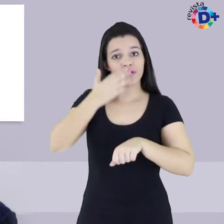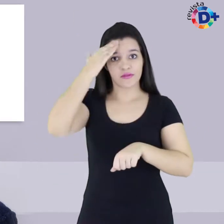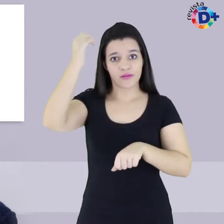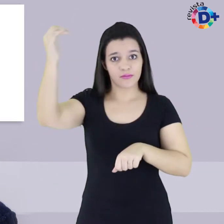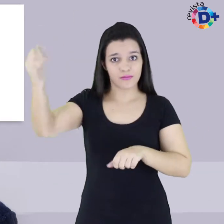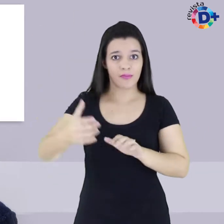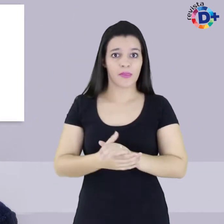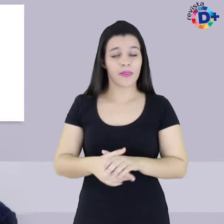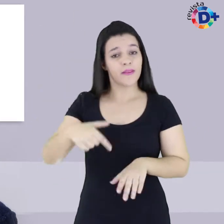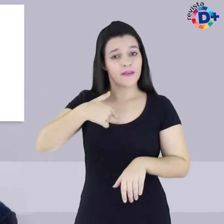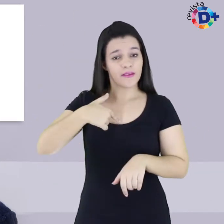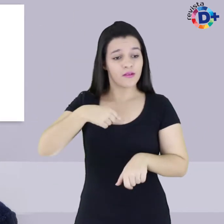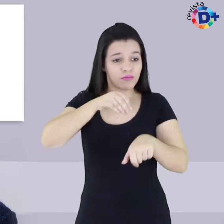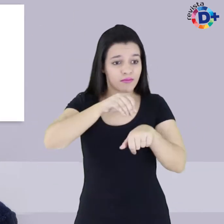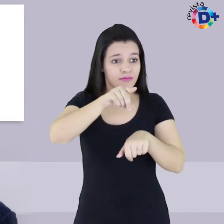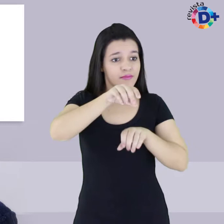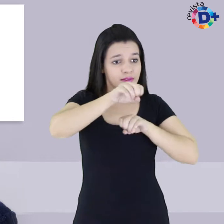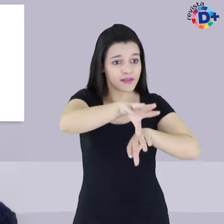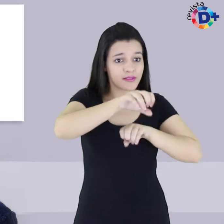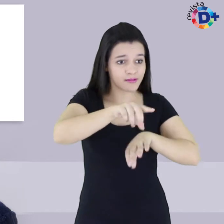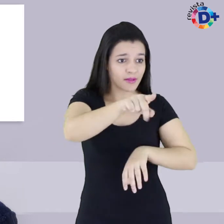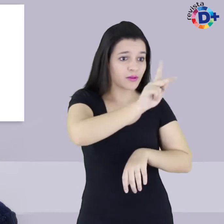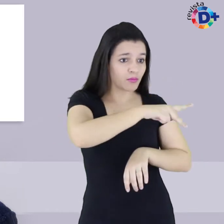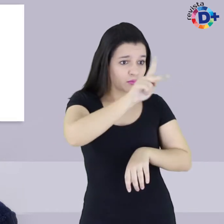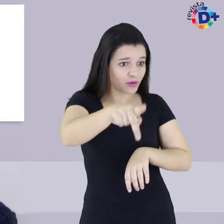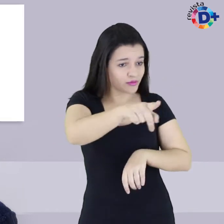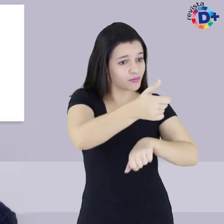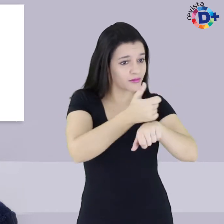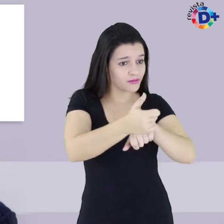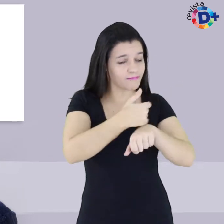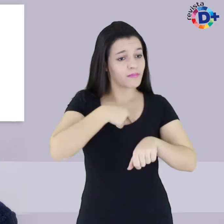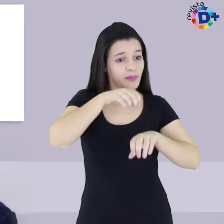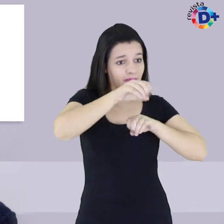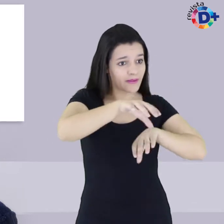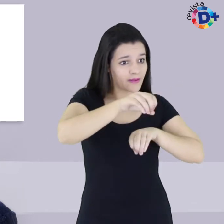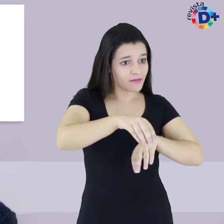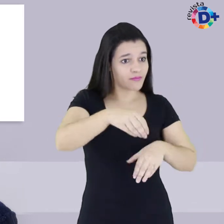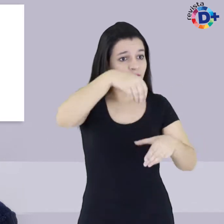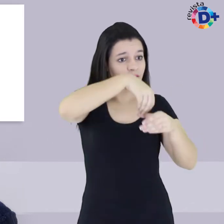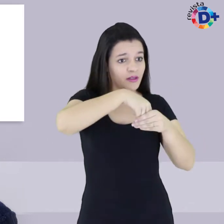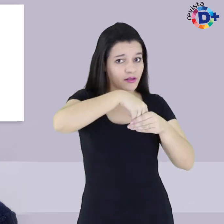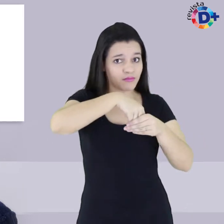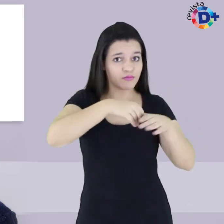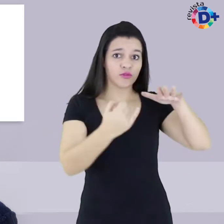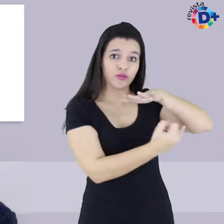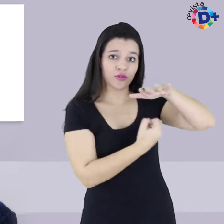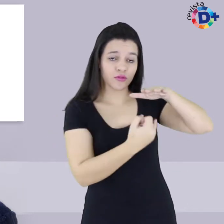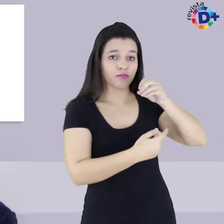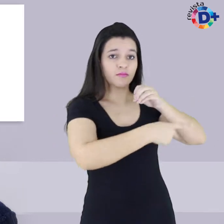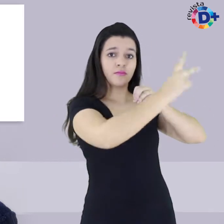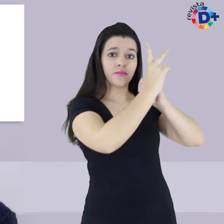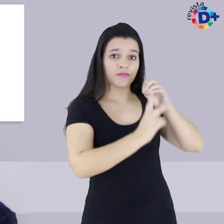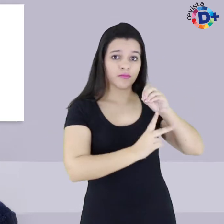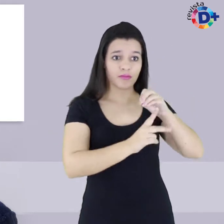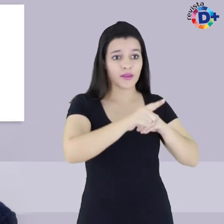um pouco da sua técnica para os profissionais do IOK, que repassam durante as oficinas